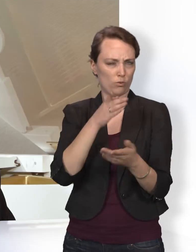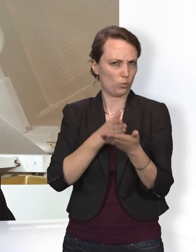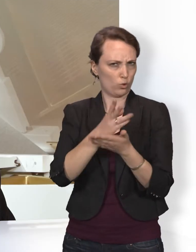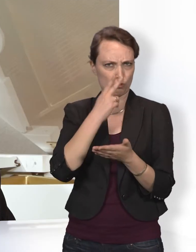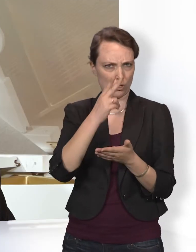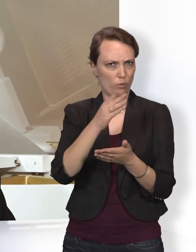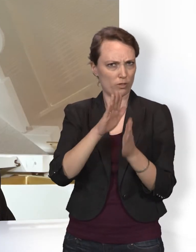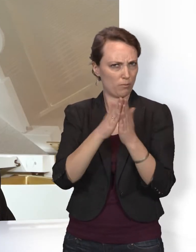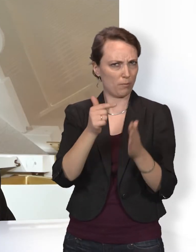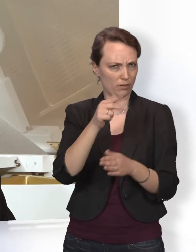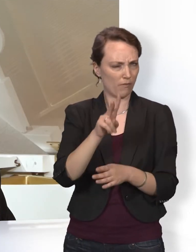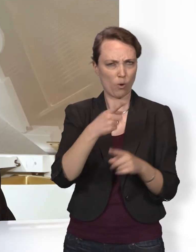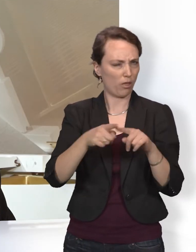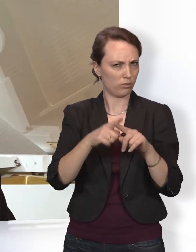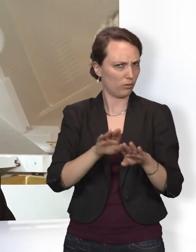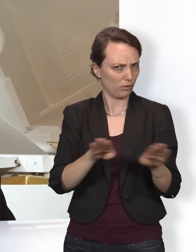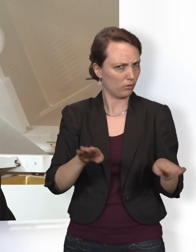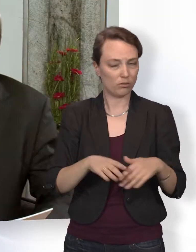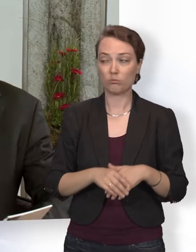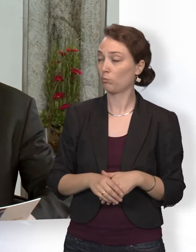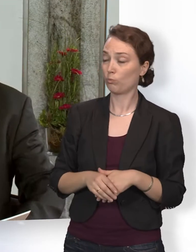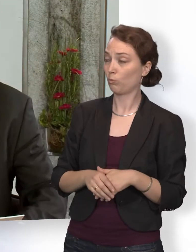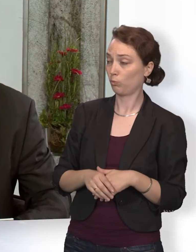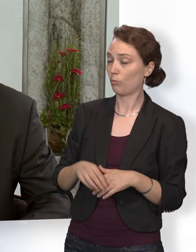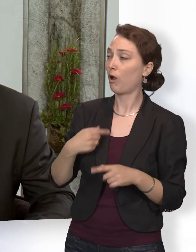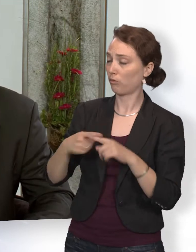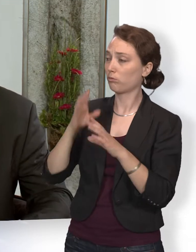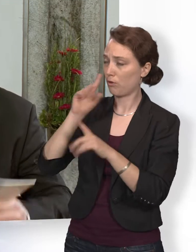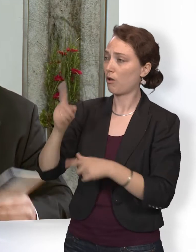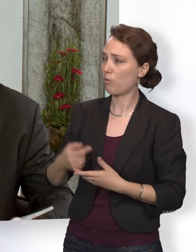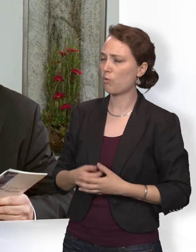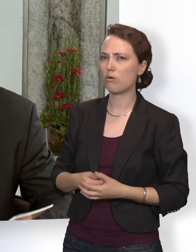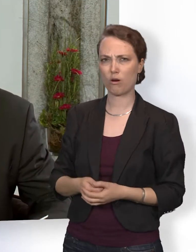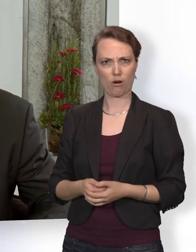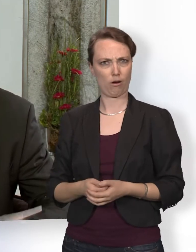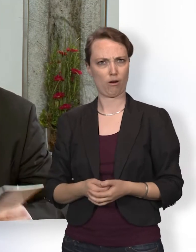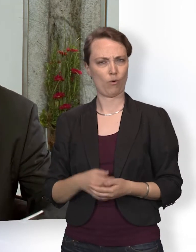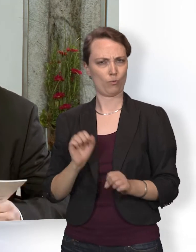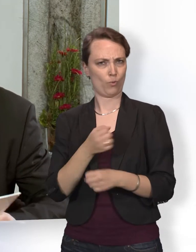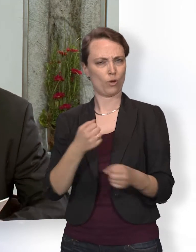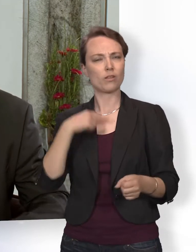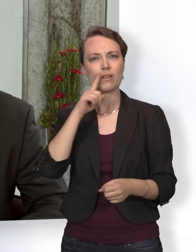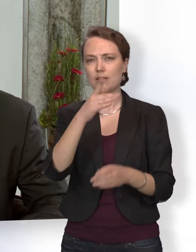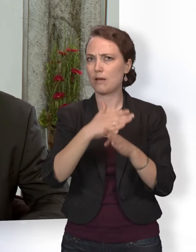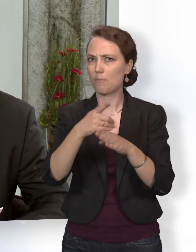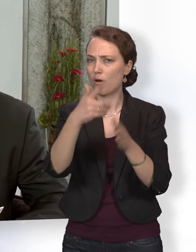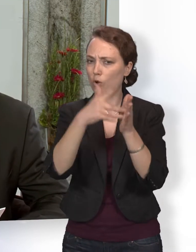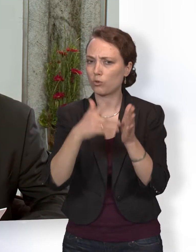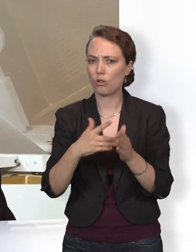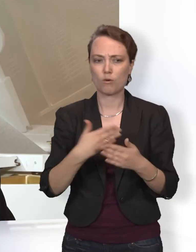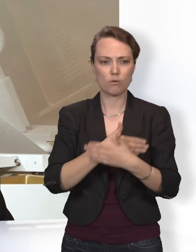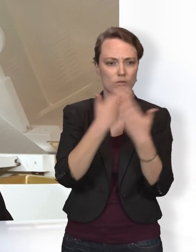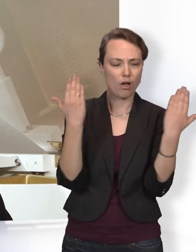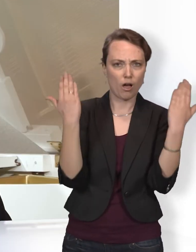Ja. Ehrlich? Das gibt's doch nicht. Ich habe gedacht, Sie würden Tag und Nacht kontrollieren, was in Ihrem Sender läuft.